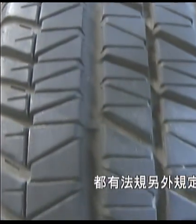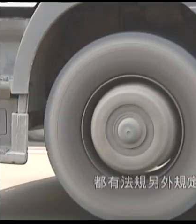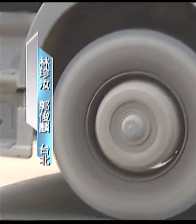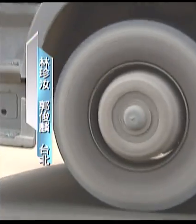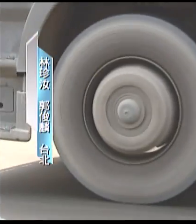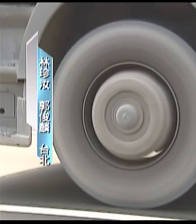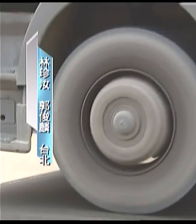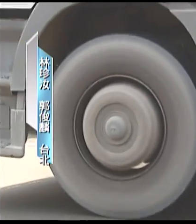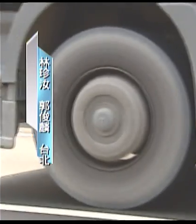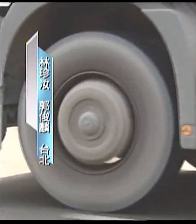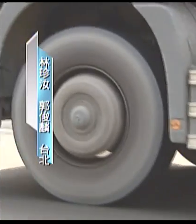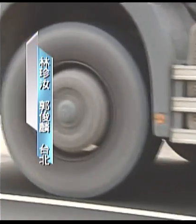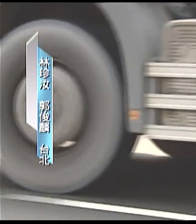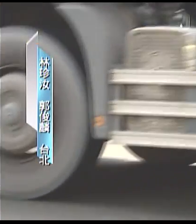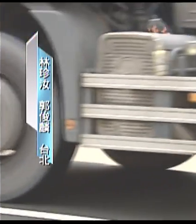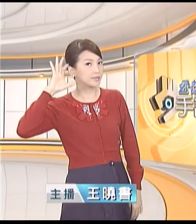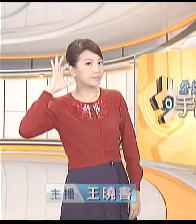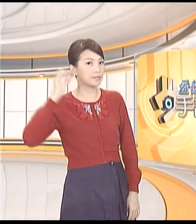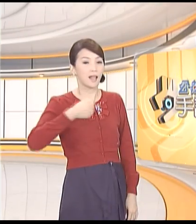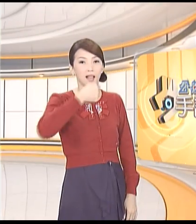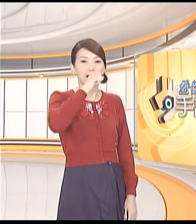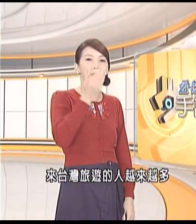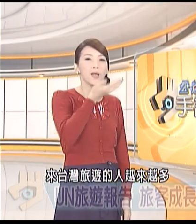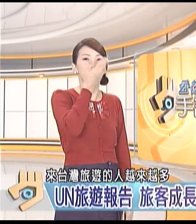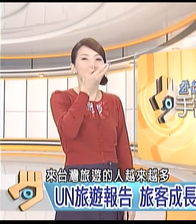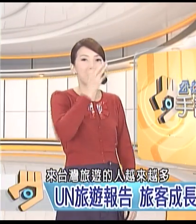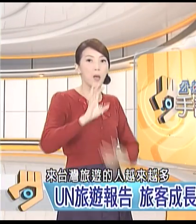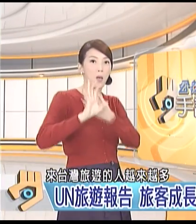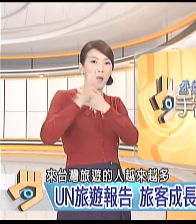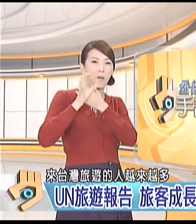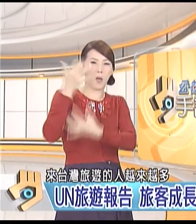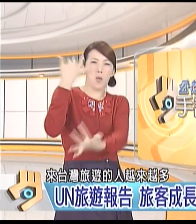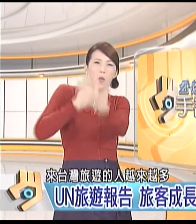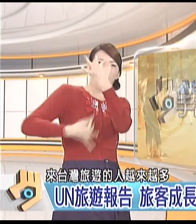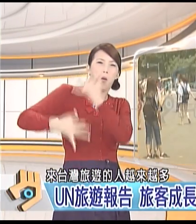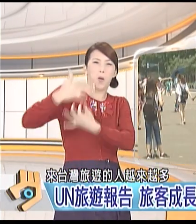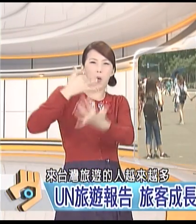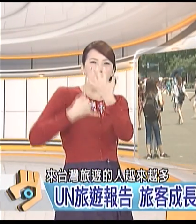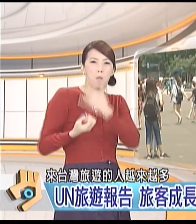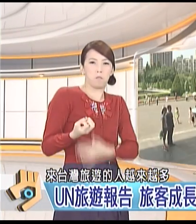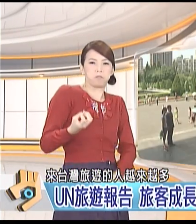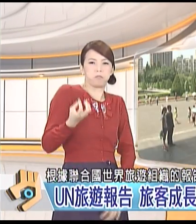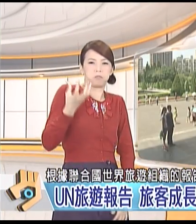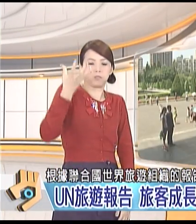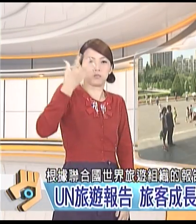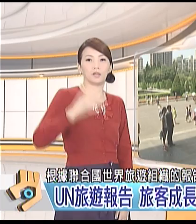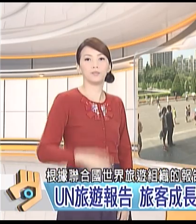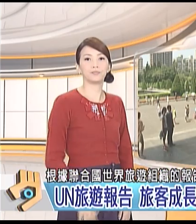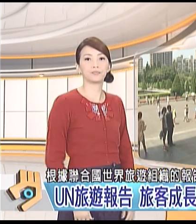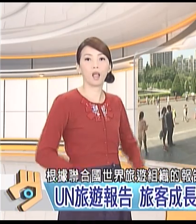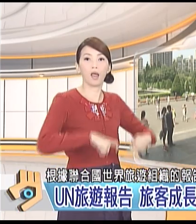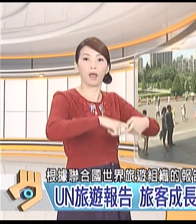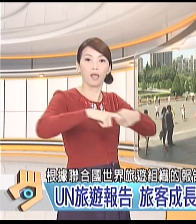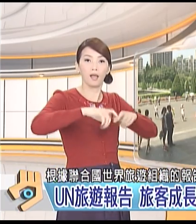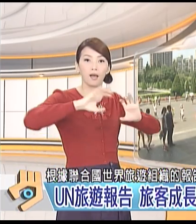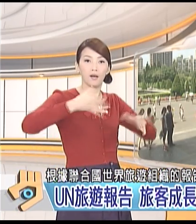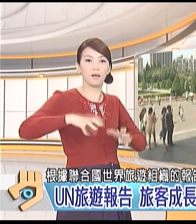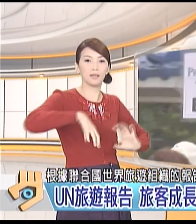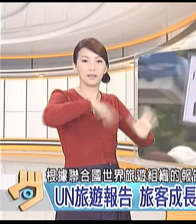林真武、郭俊麟台北报道。 来台湾旅游的人越来越多，根据联合国世界旅游组织